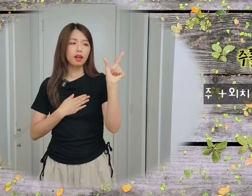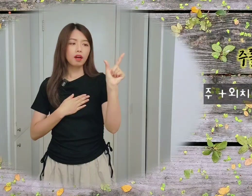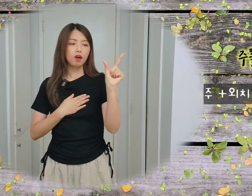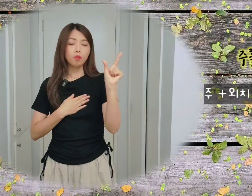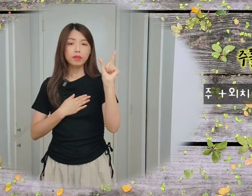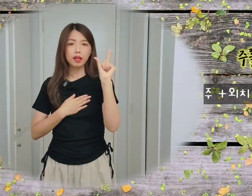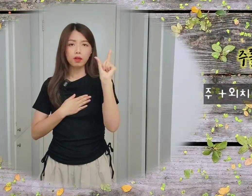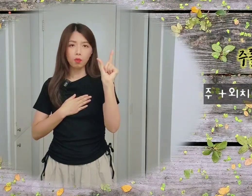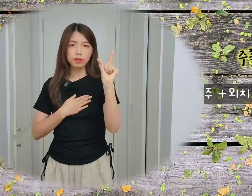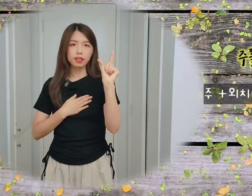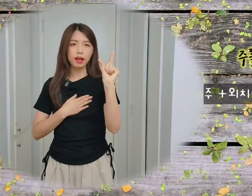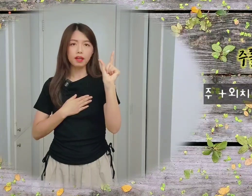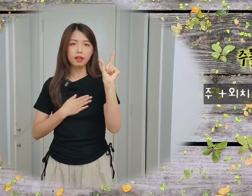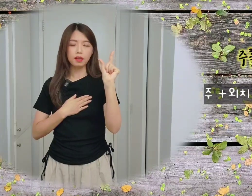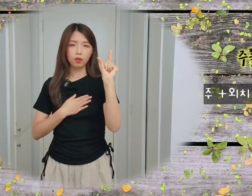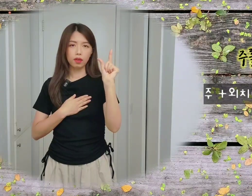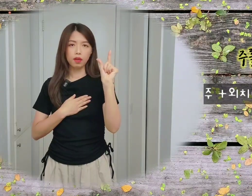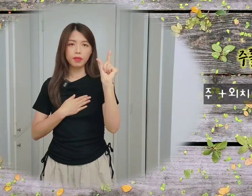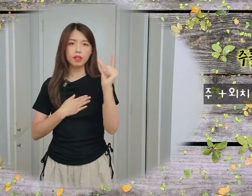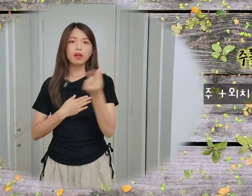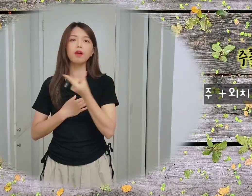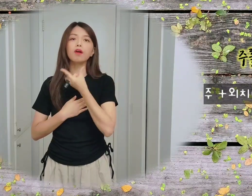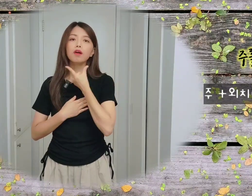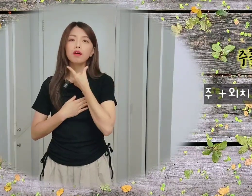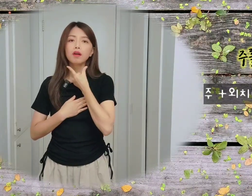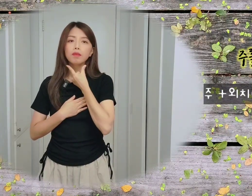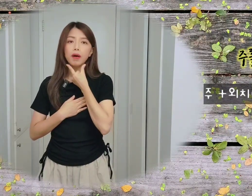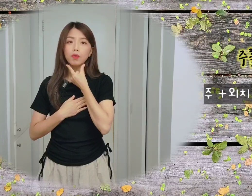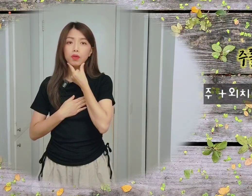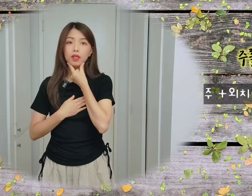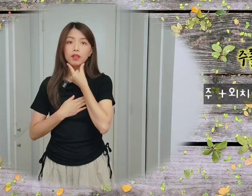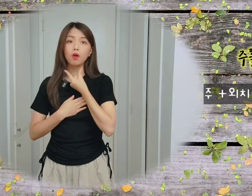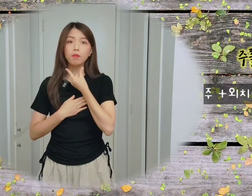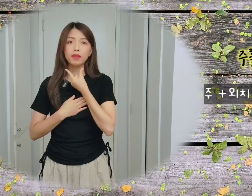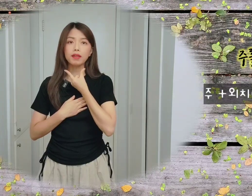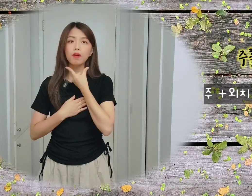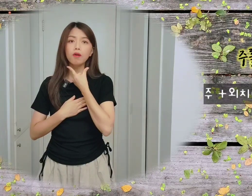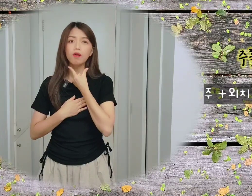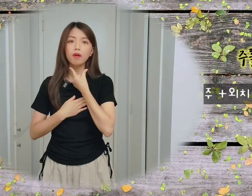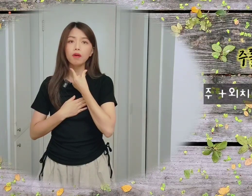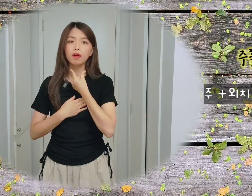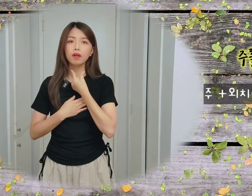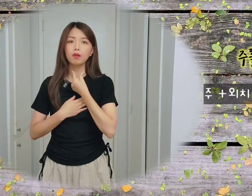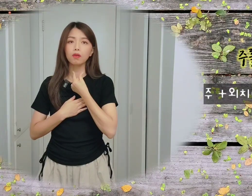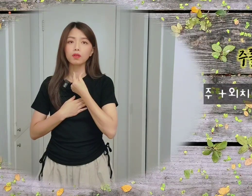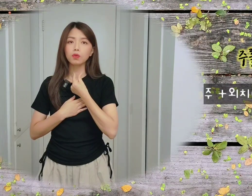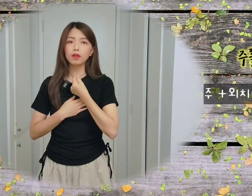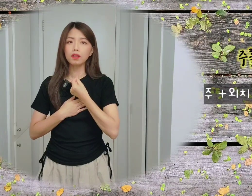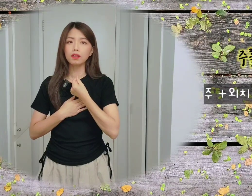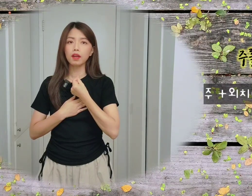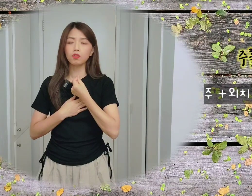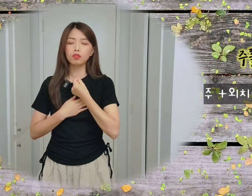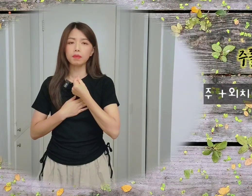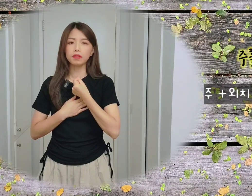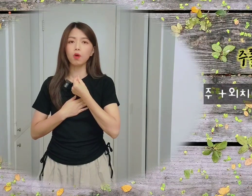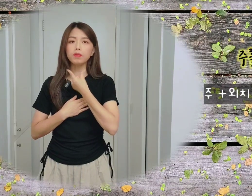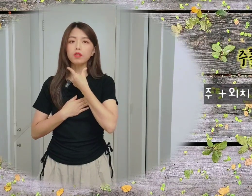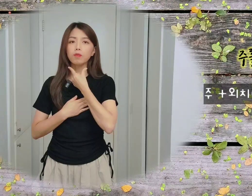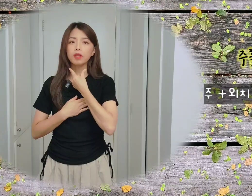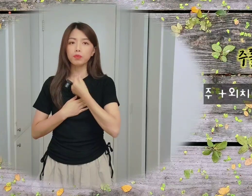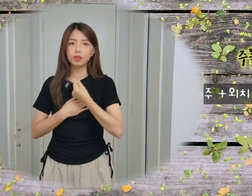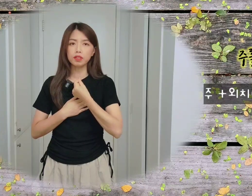수어는 엄지랑 검지랑 이렇게 펴셔서 바로 이 턱 밑에서 이렇게 손을